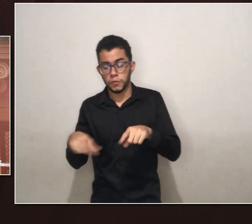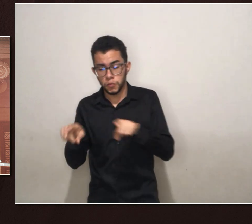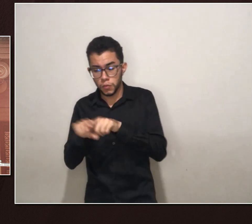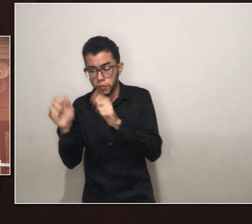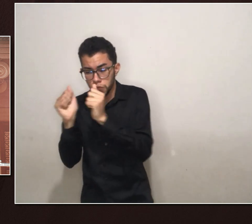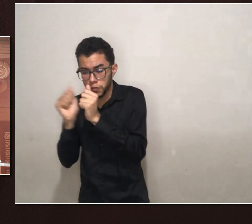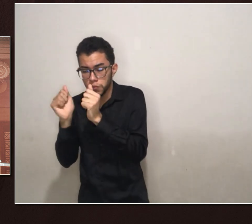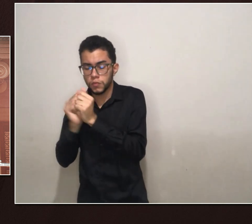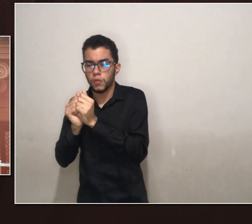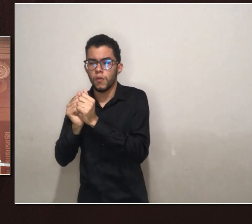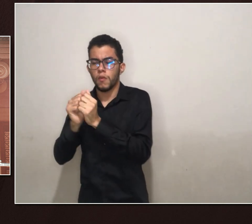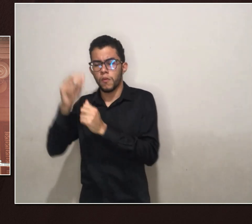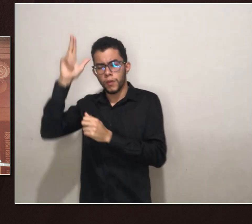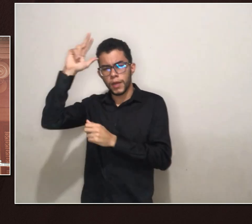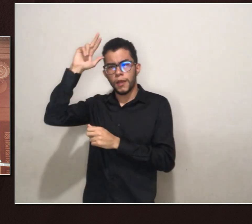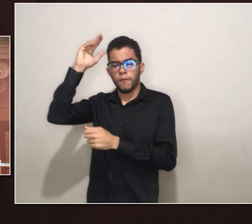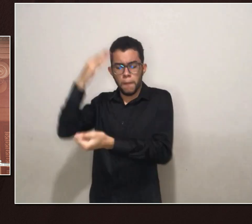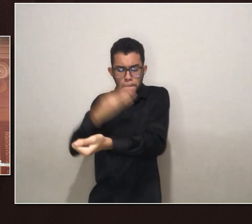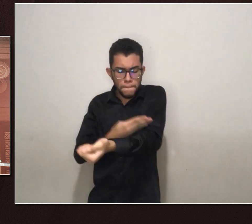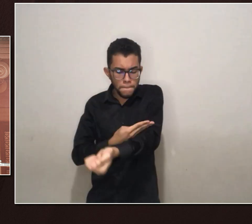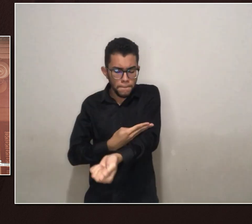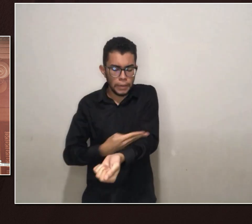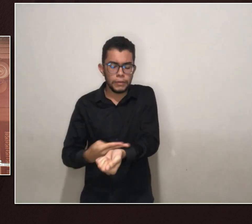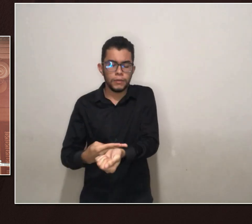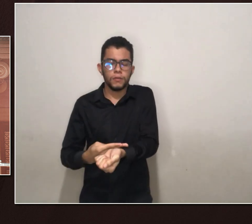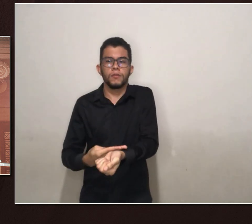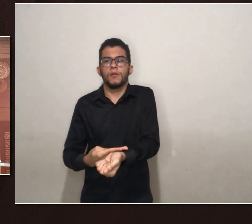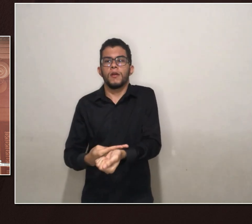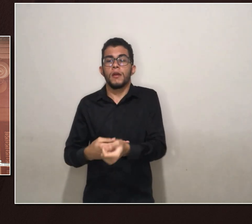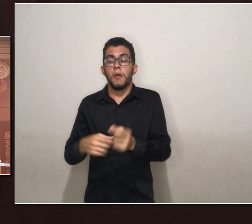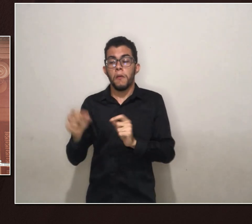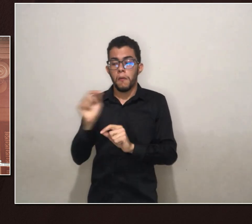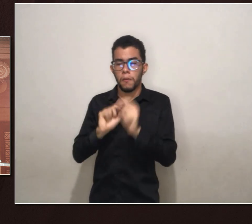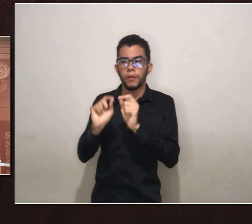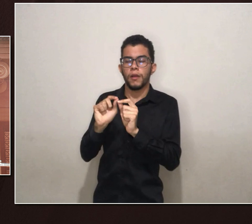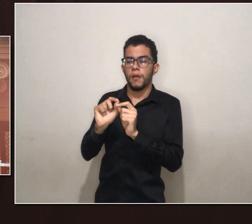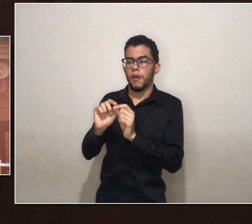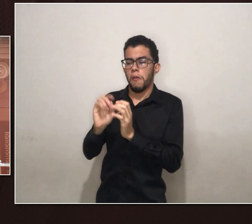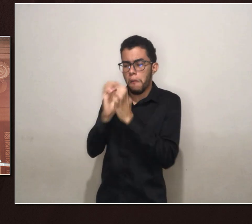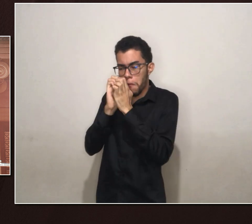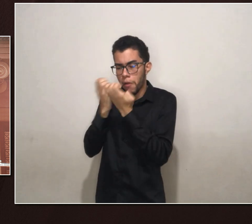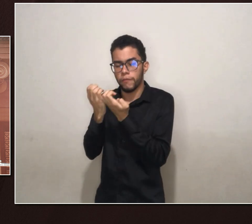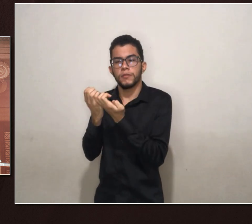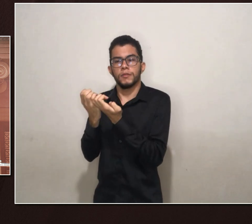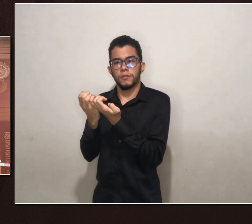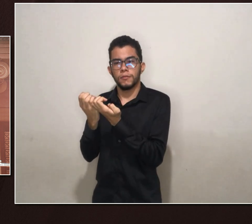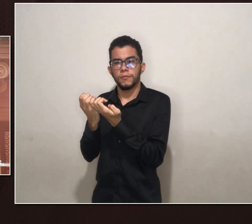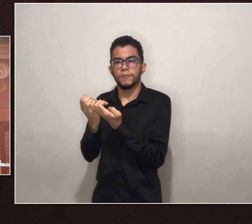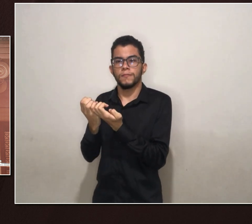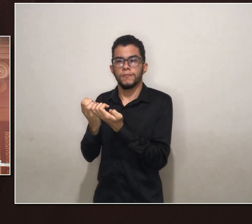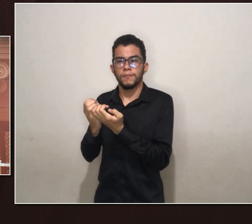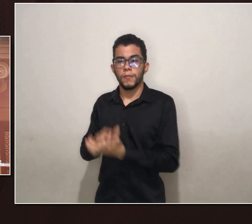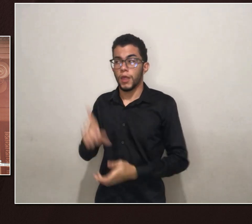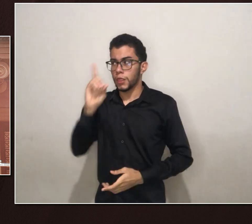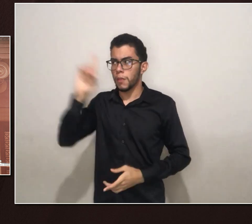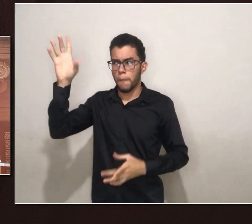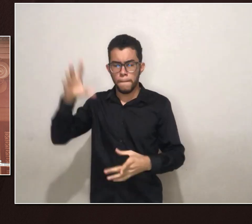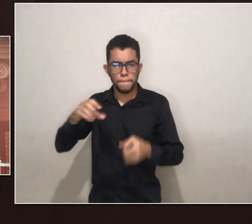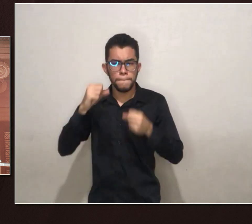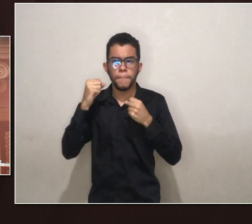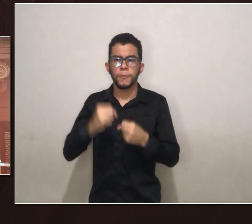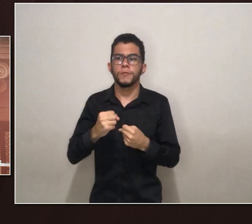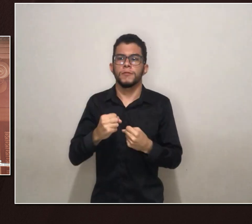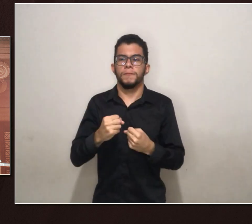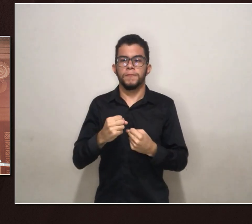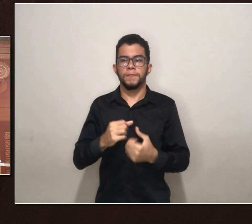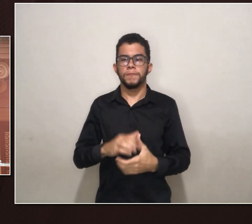do Evangelho. Esse Evangelho é o poder de Deus. Ontem, né, eu falei para os